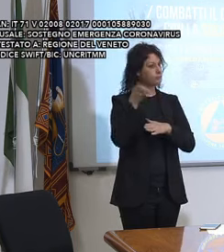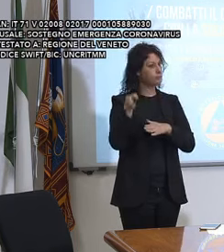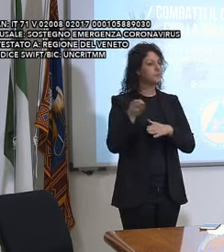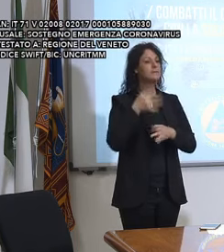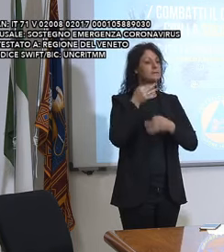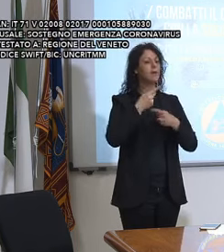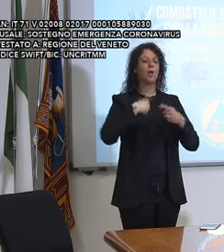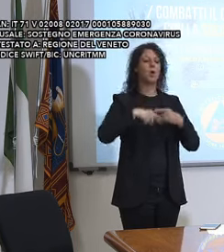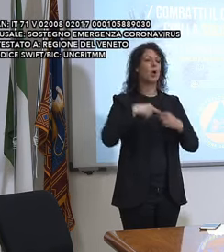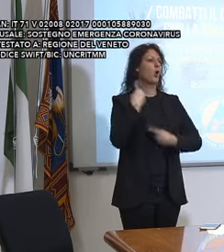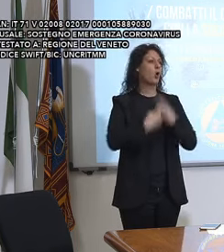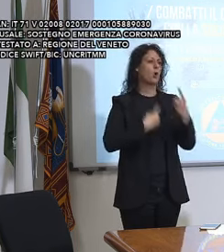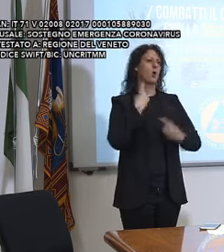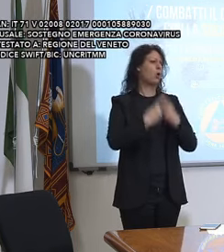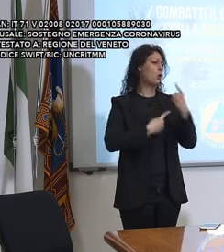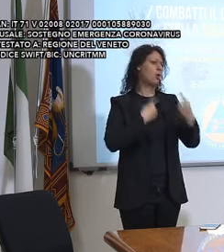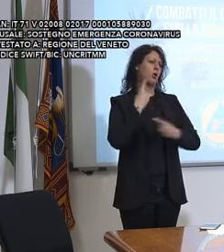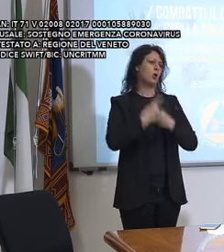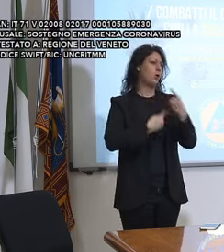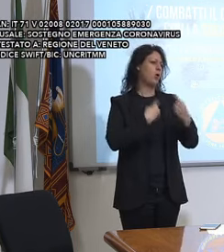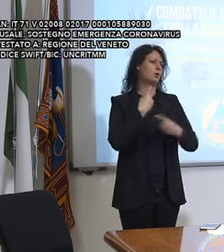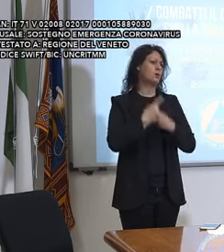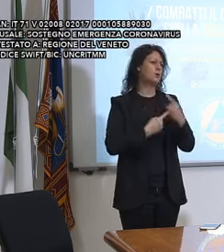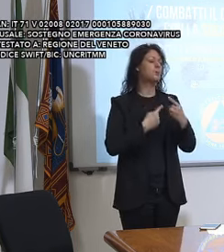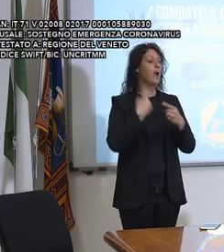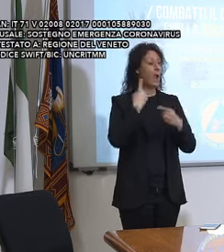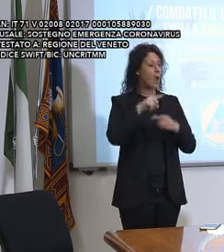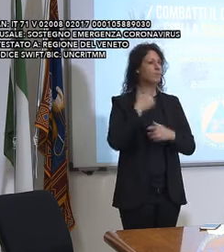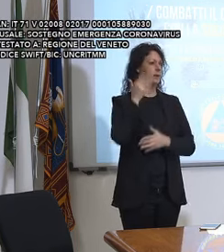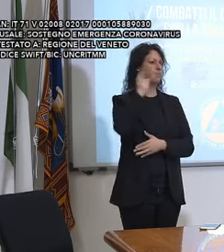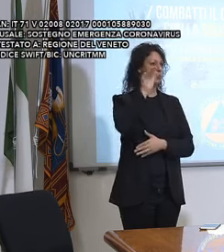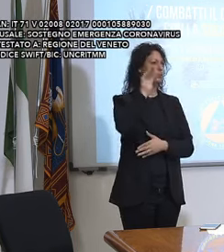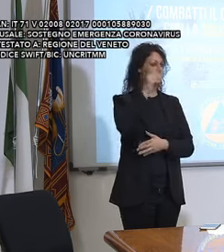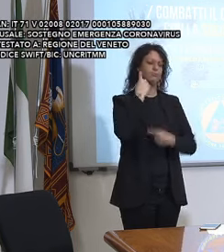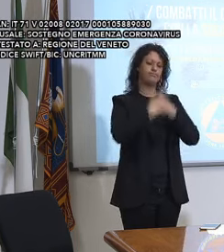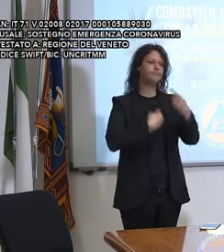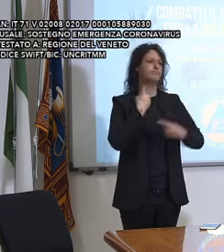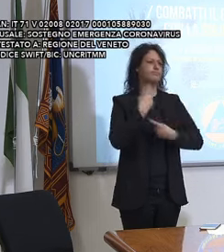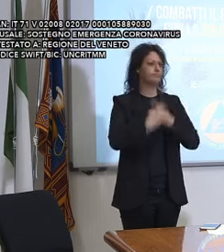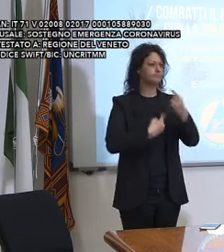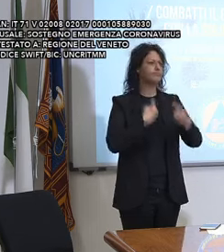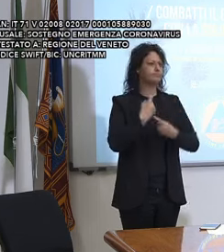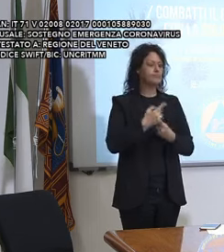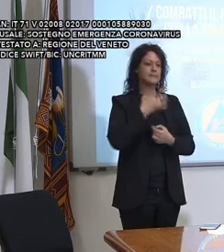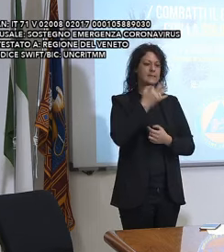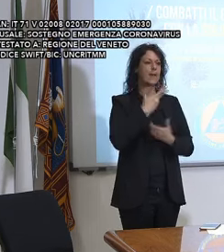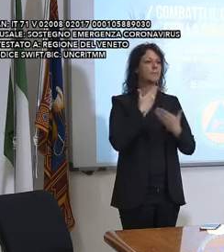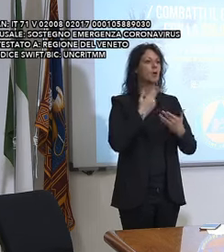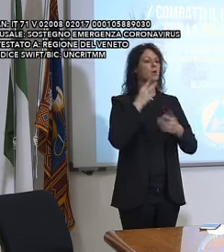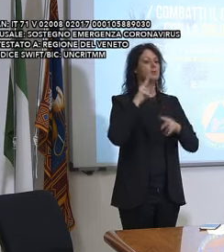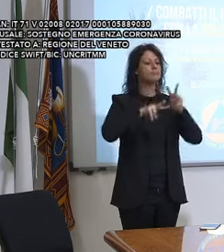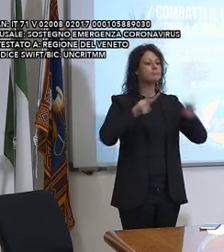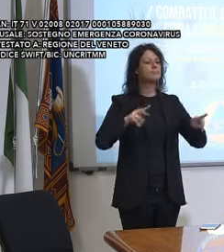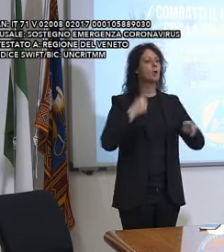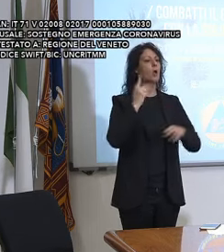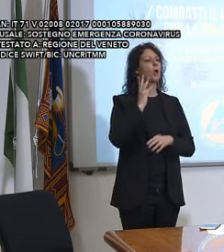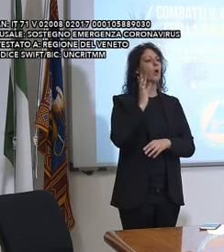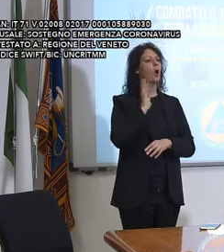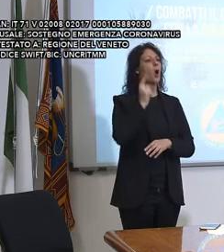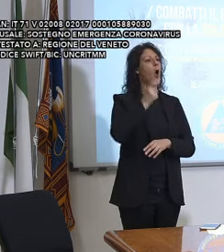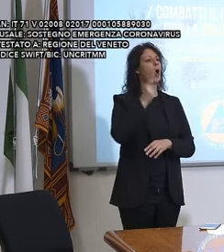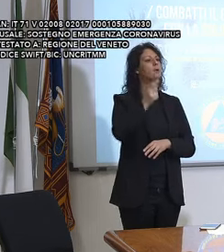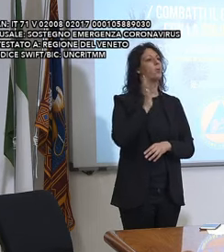presidio costante che verrà mantenuto anche in futuro anche con la campagna dei monitoraggi, quindi ogni 15 giorni,